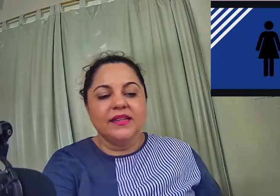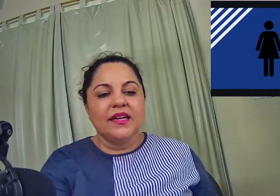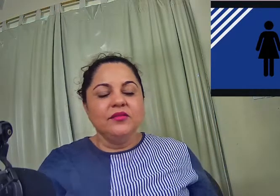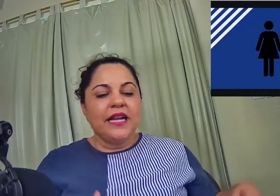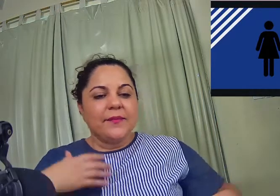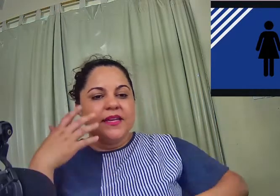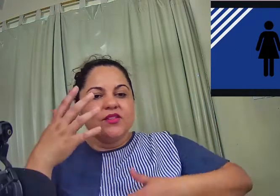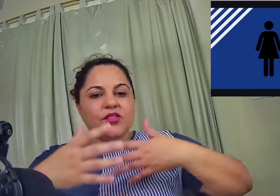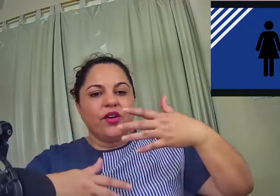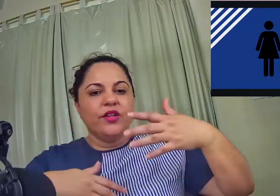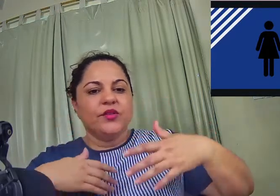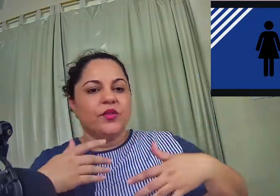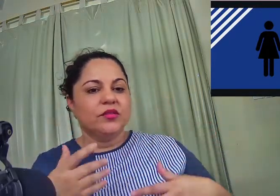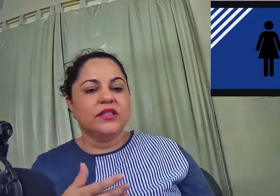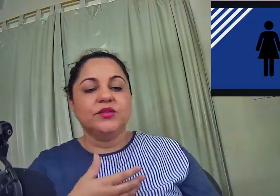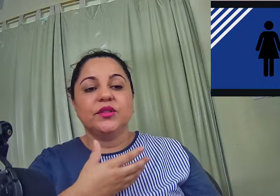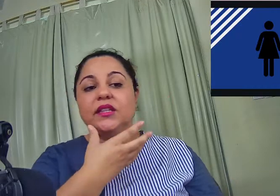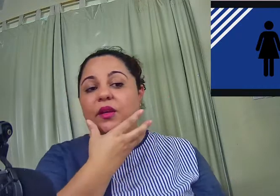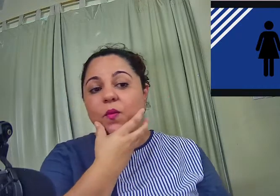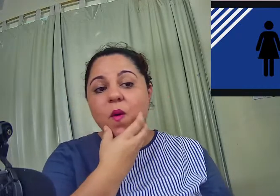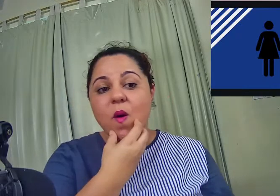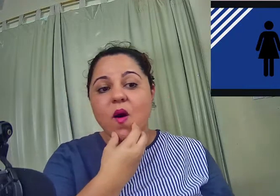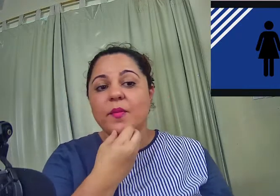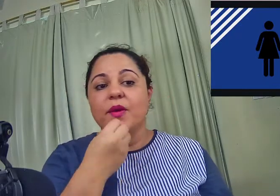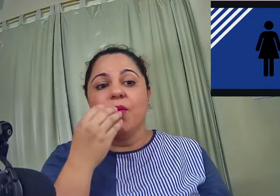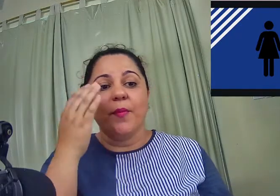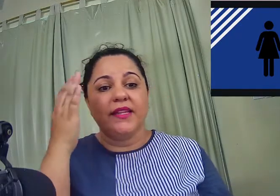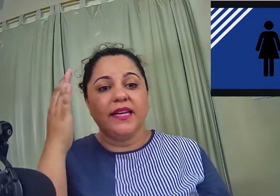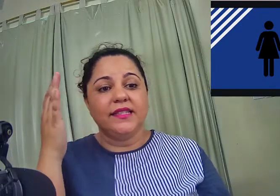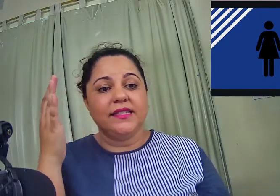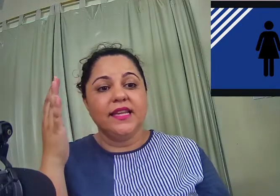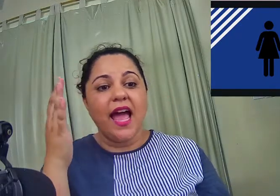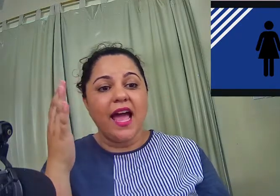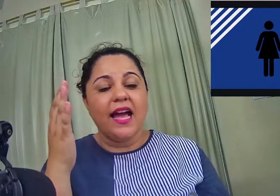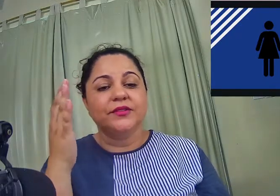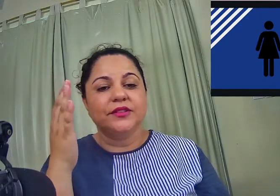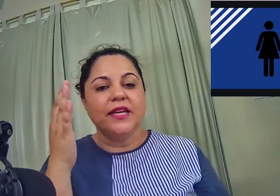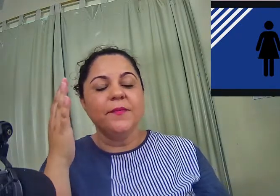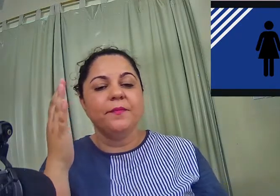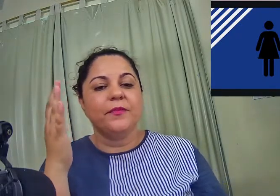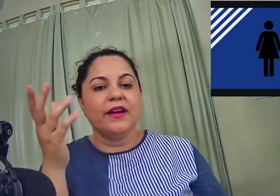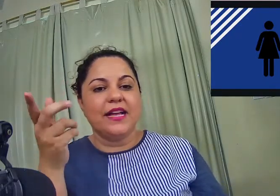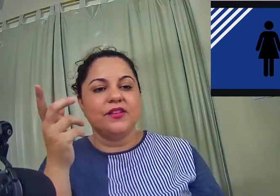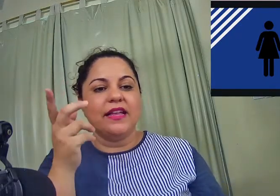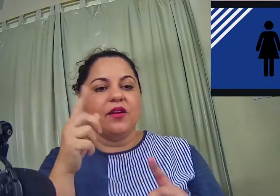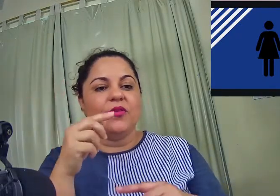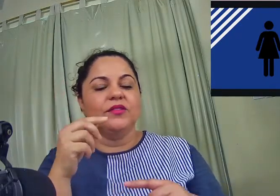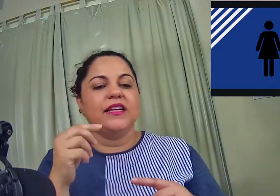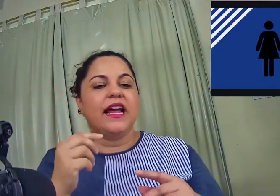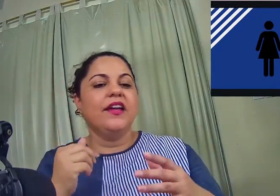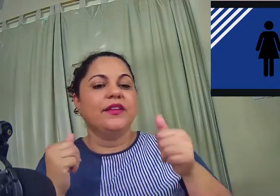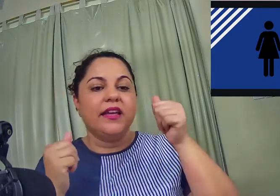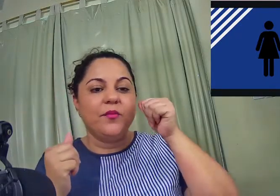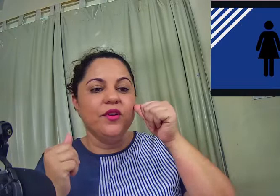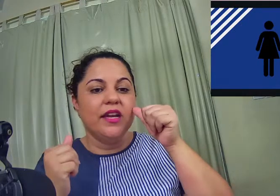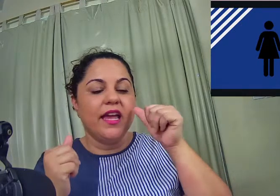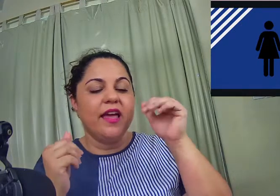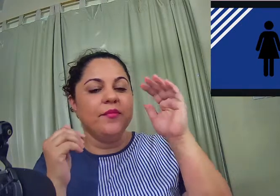Então, na minha história, eu tô contando que tem um homem, o homem tá desse lado, né? No caso lá tá o contrário, e tem a mulher tá